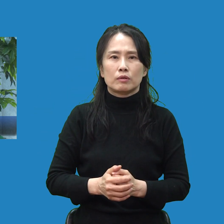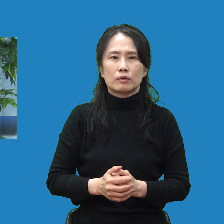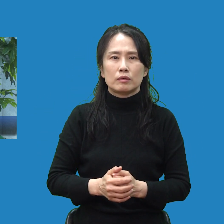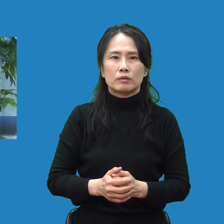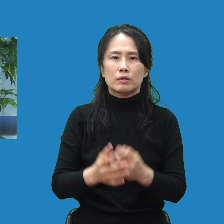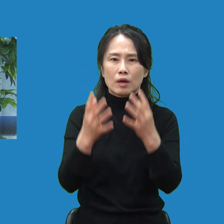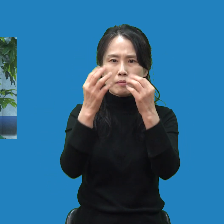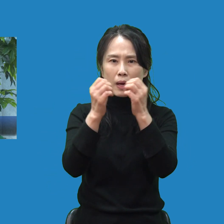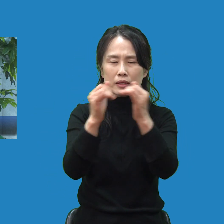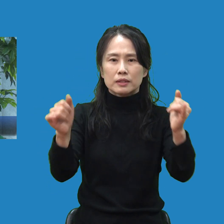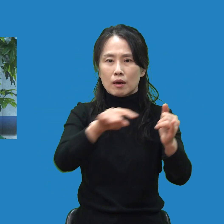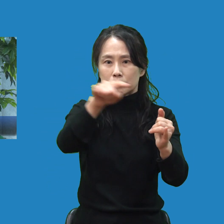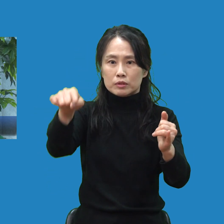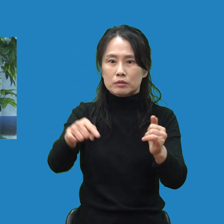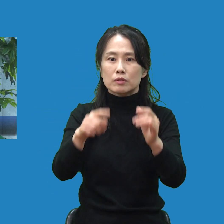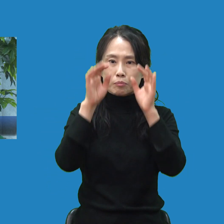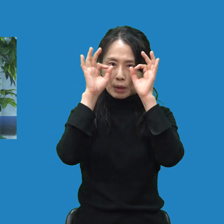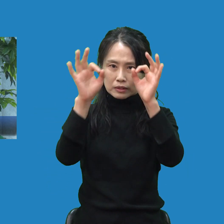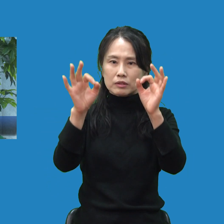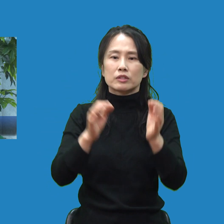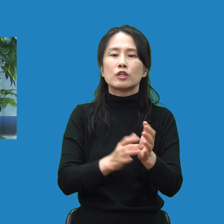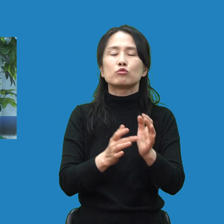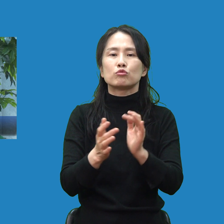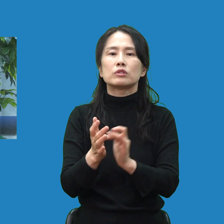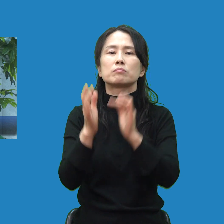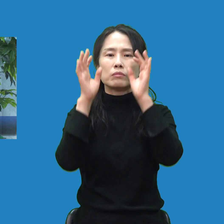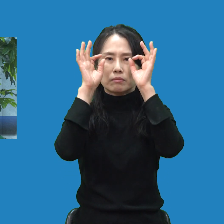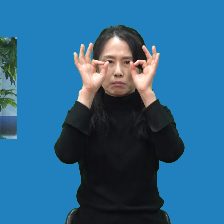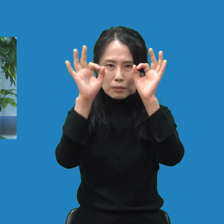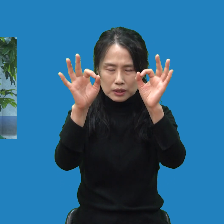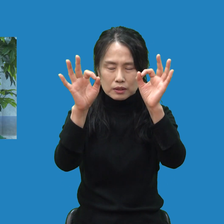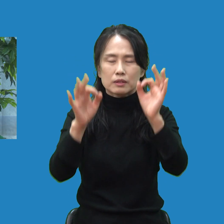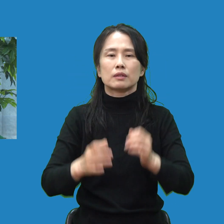무리를 보셨다 합니다.